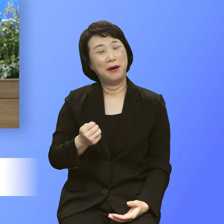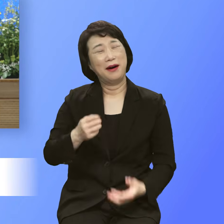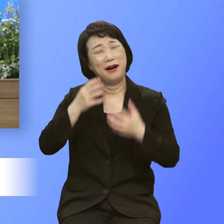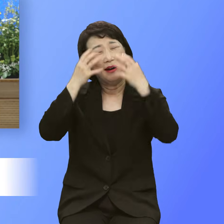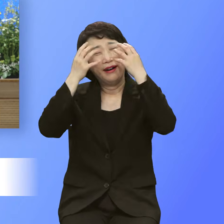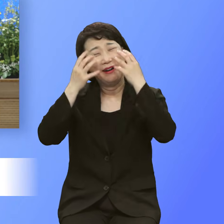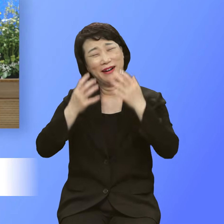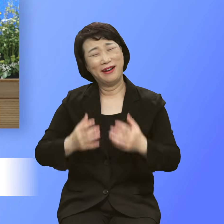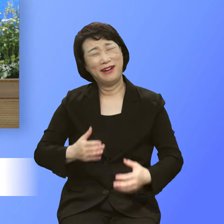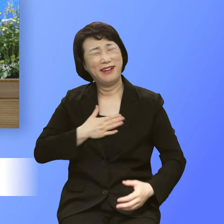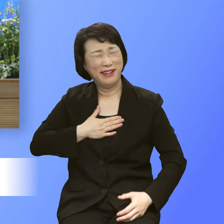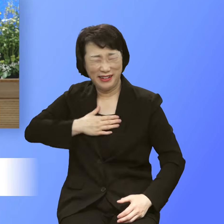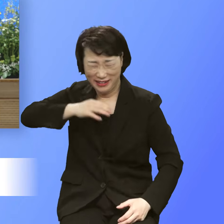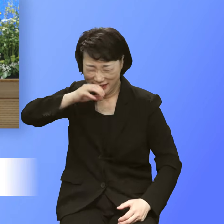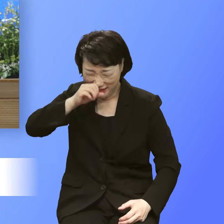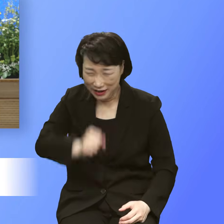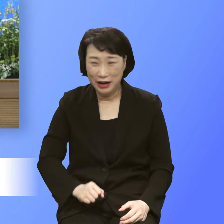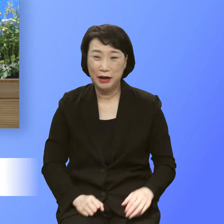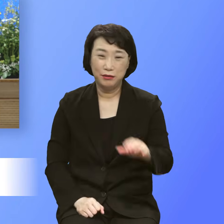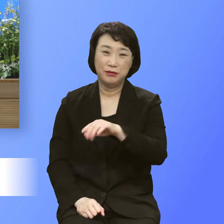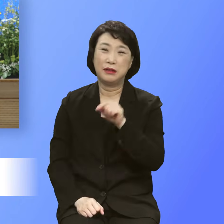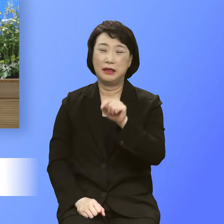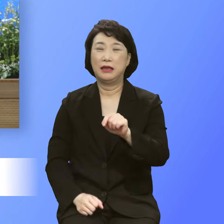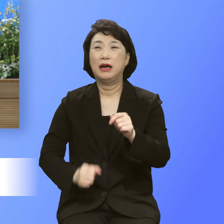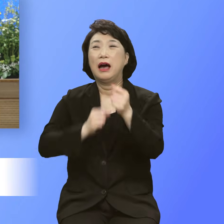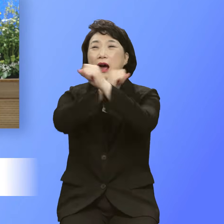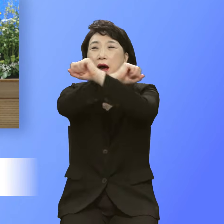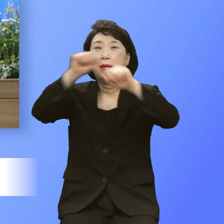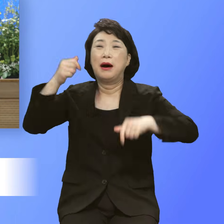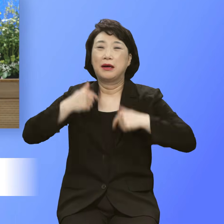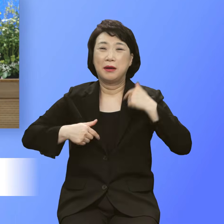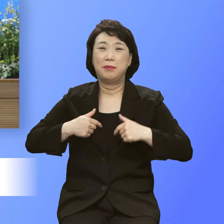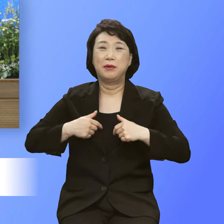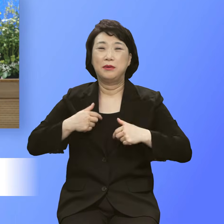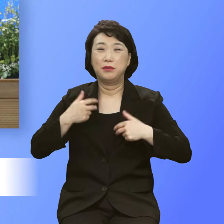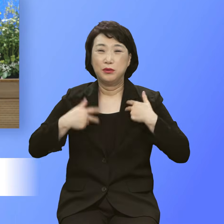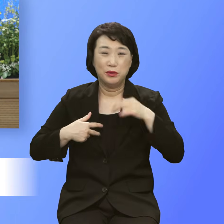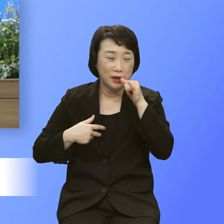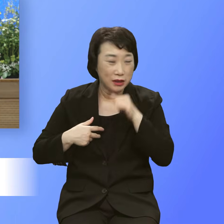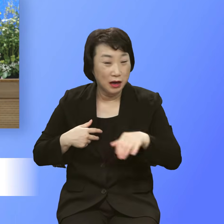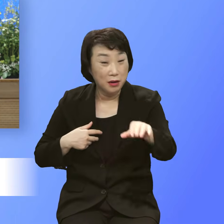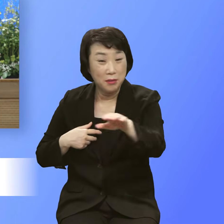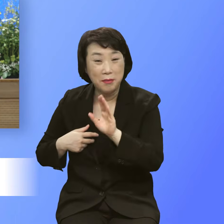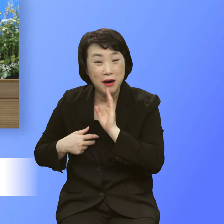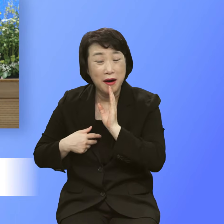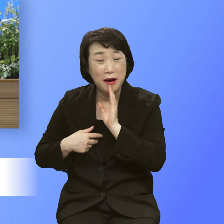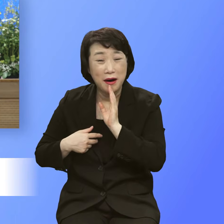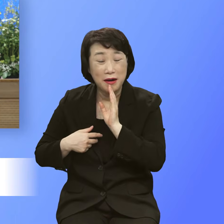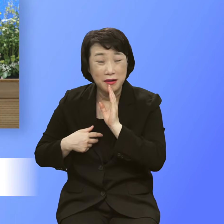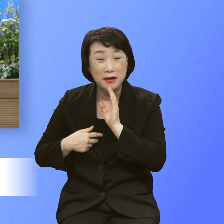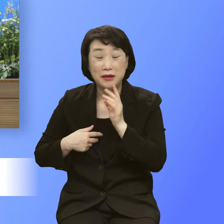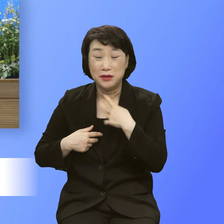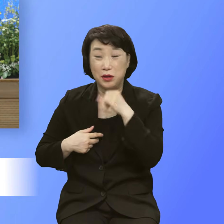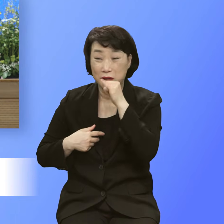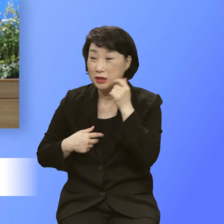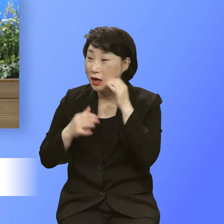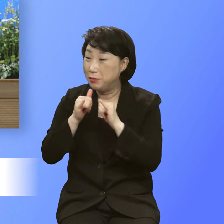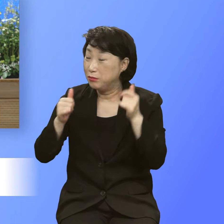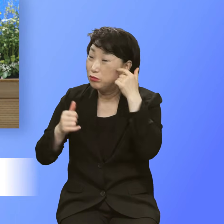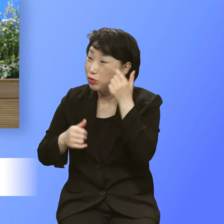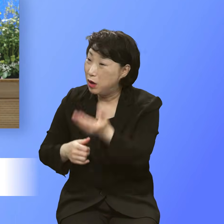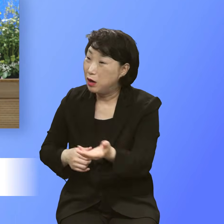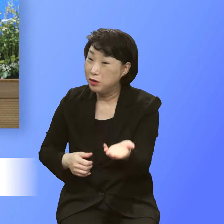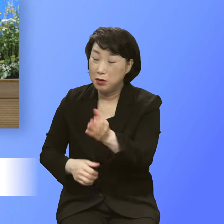상상할 수 없지. 우린 그 해방의 기쁨을 누린 사람들에게 물어봐.